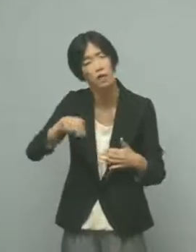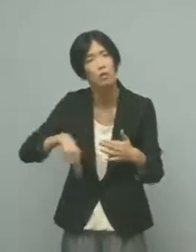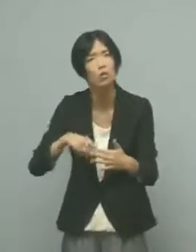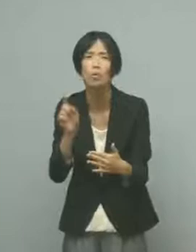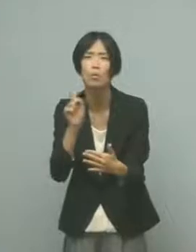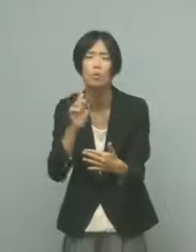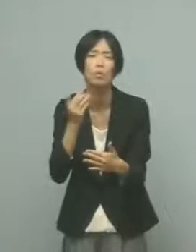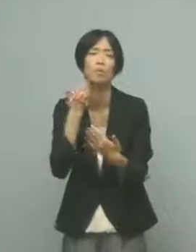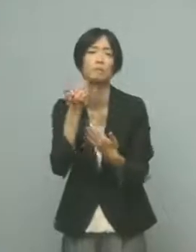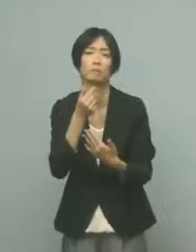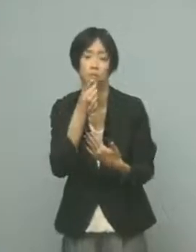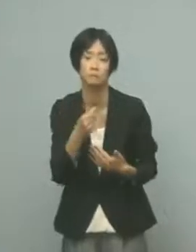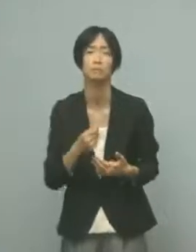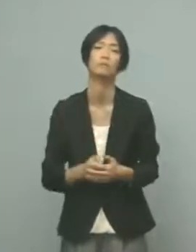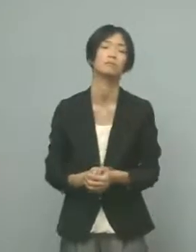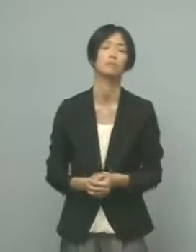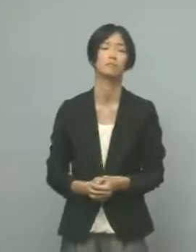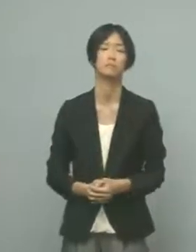か。